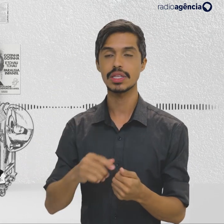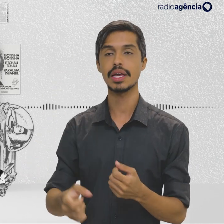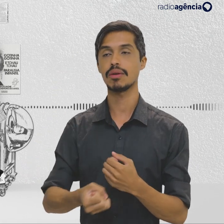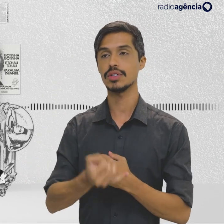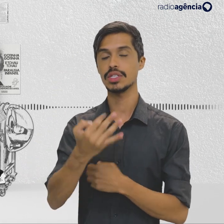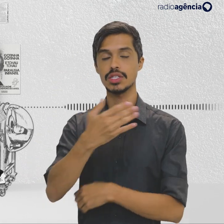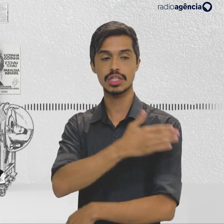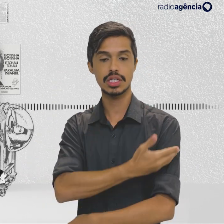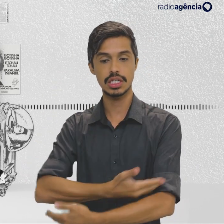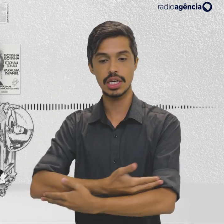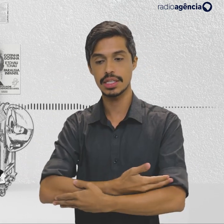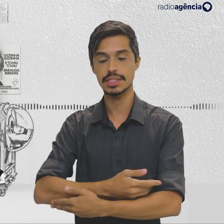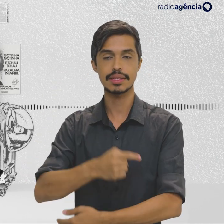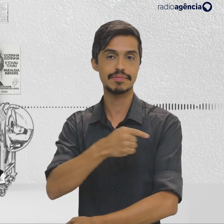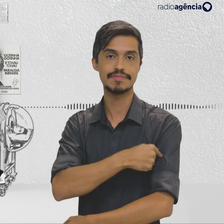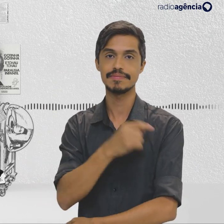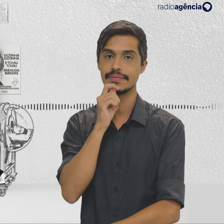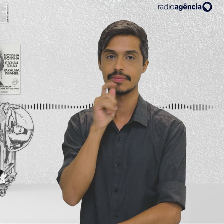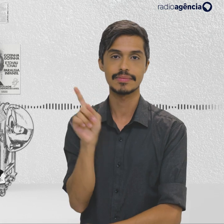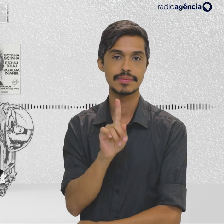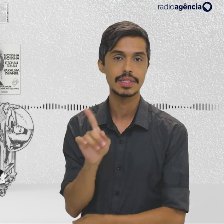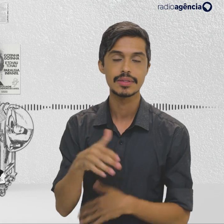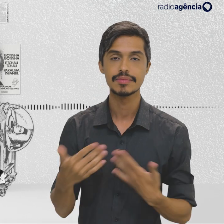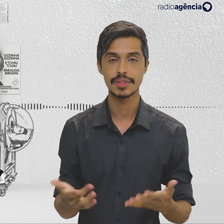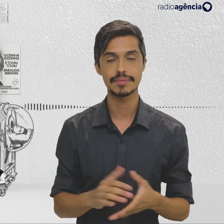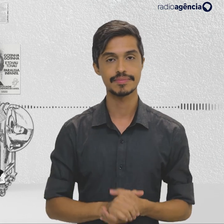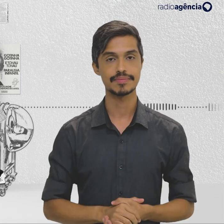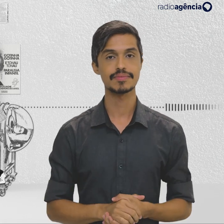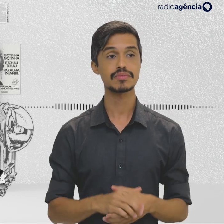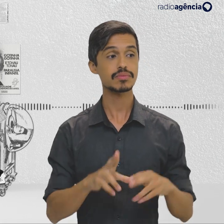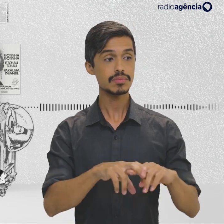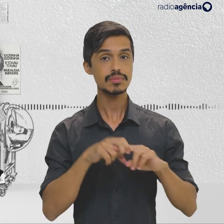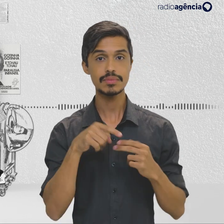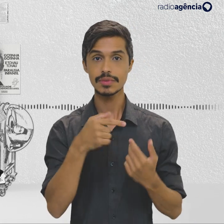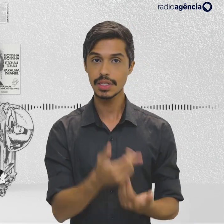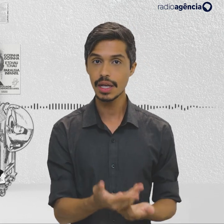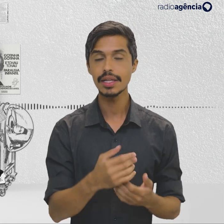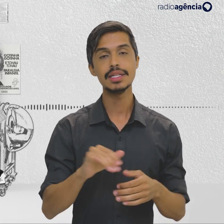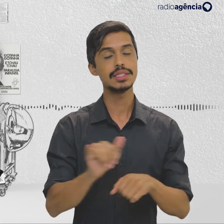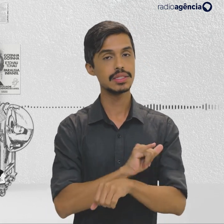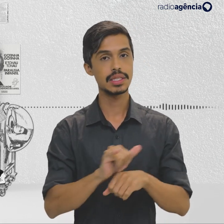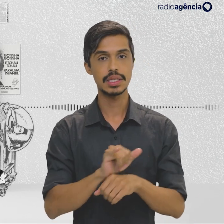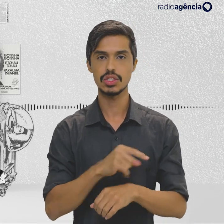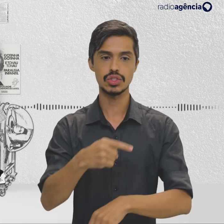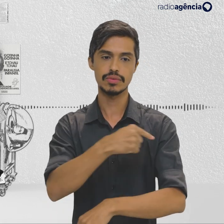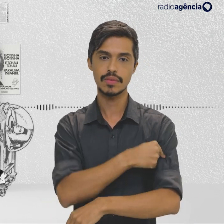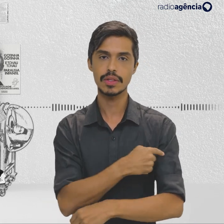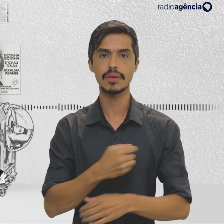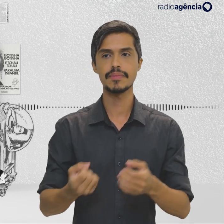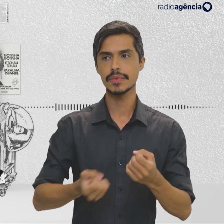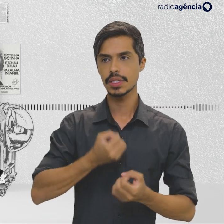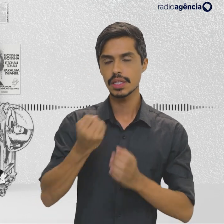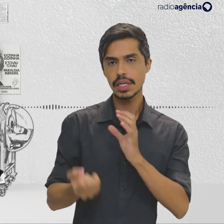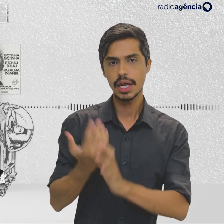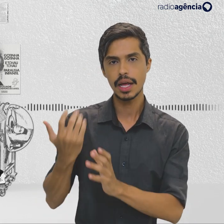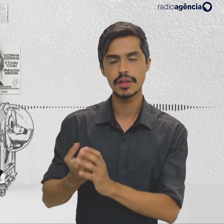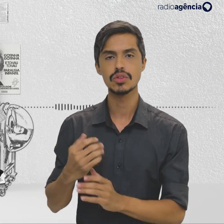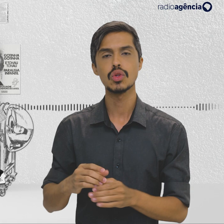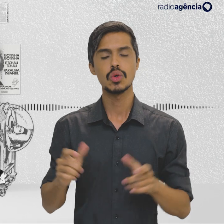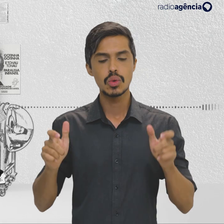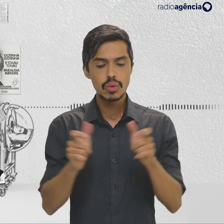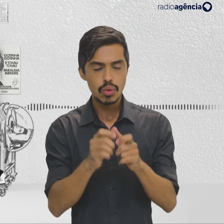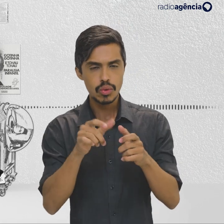crianças estava no sétimo agora 2016 tá no oo Por isso as estratégias de vacinação elaboradas